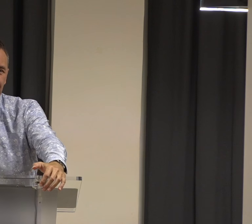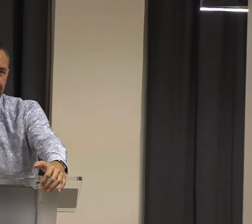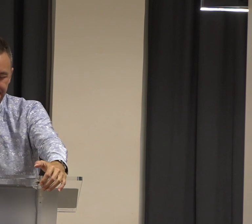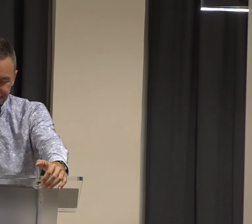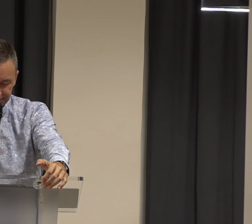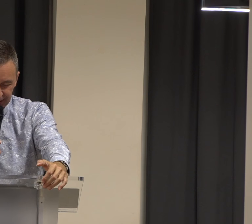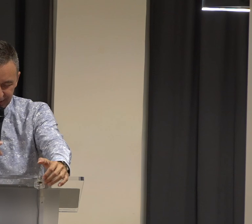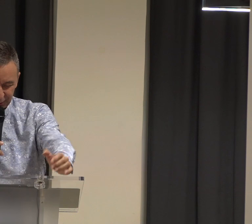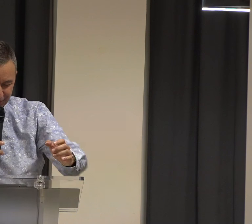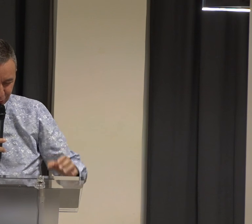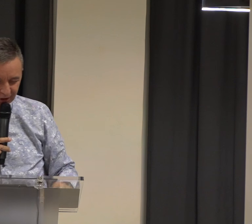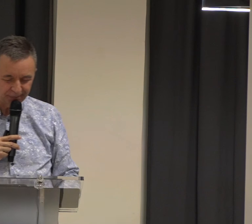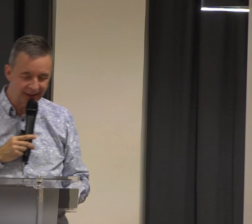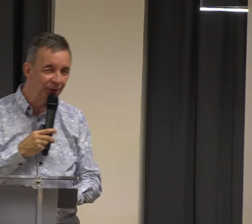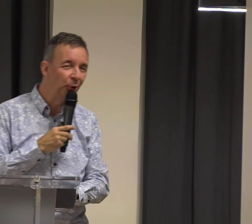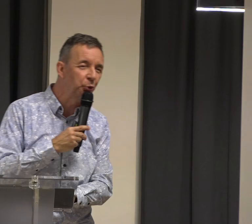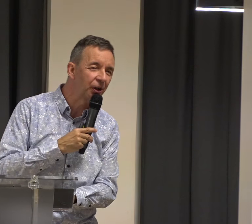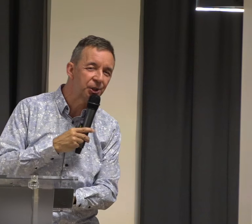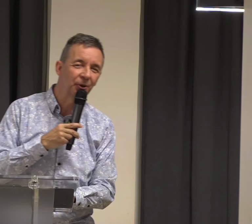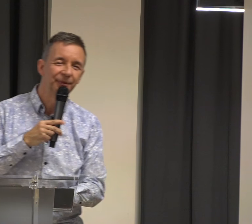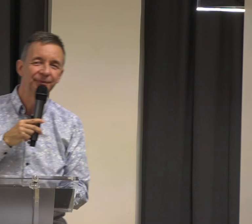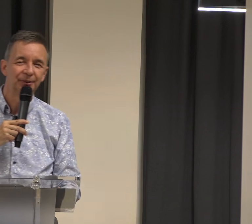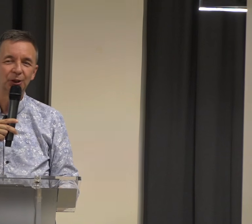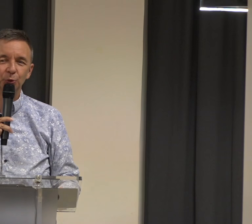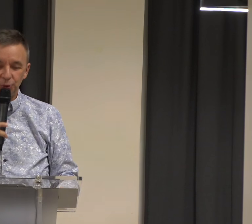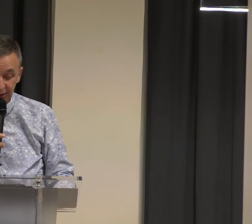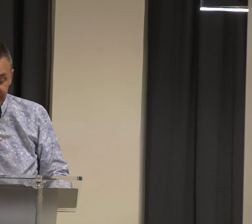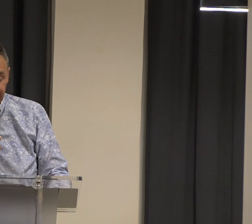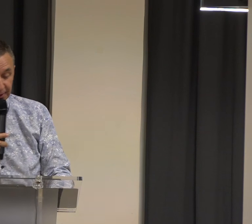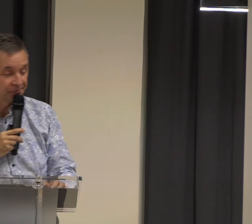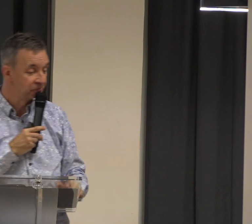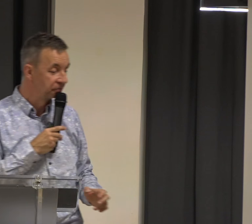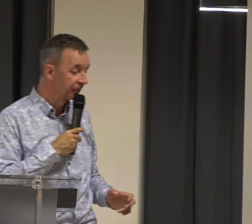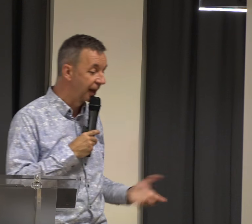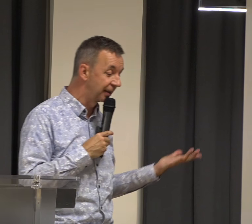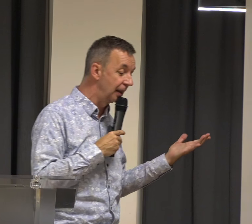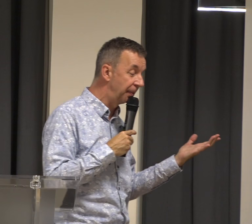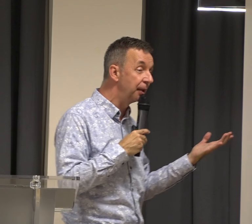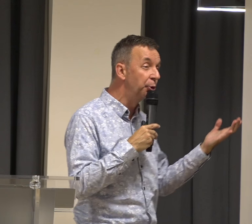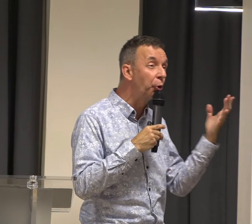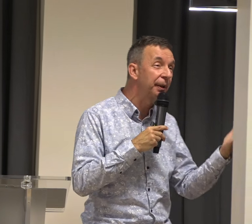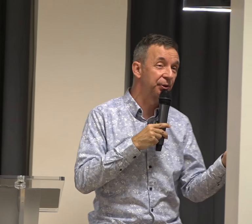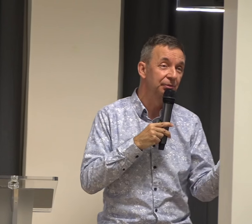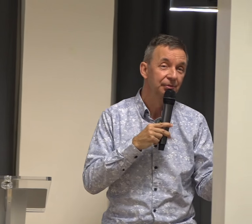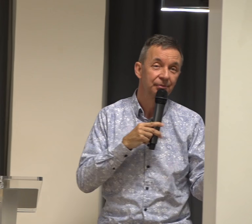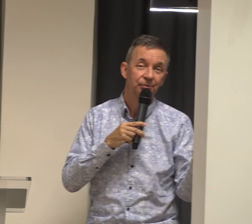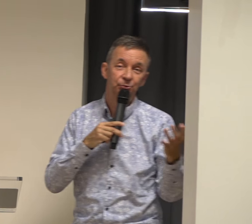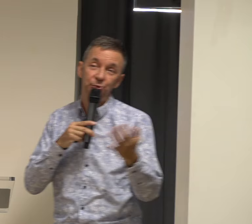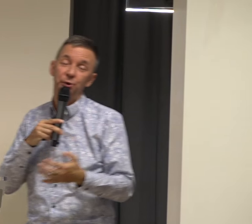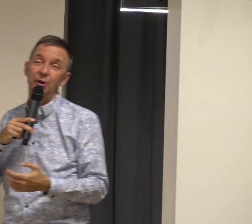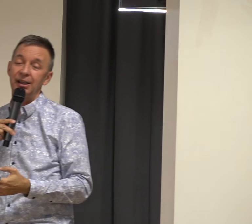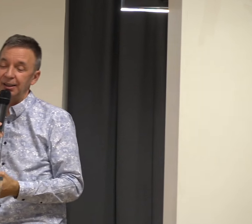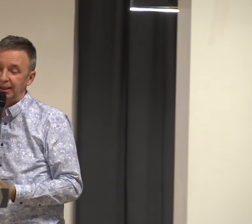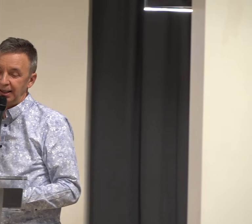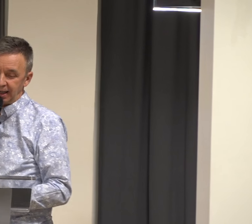ma sœur, est-ce que ta bouche est pleine d'encouragement ou de critique? Est-ce qu'elle est pleine de compassion ou